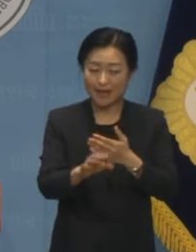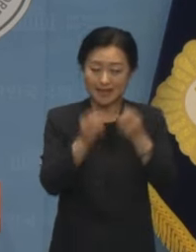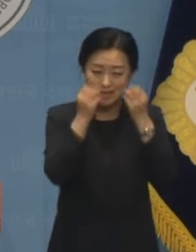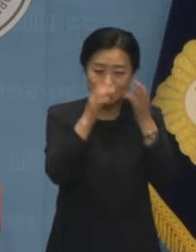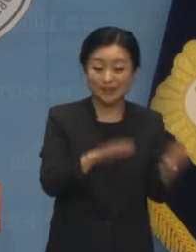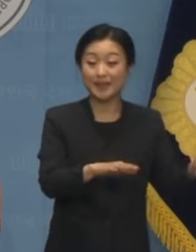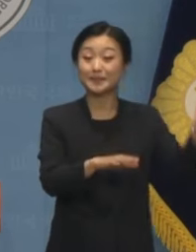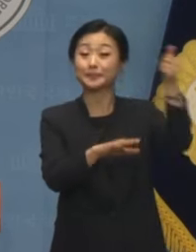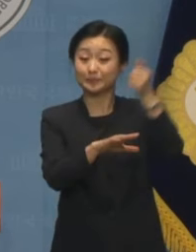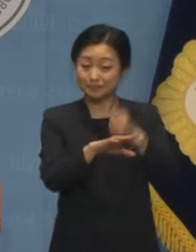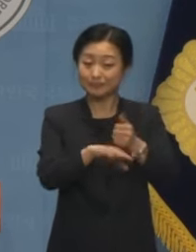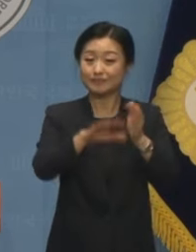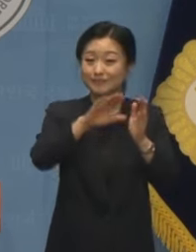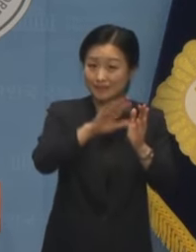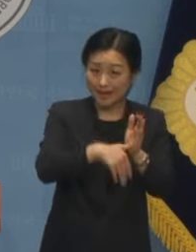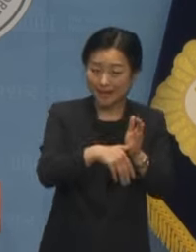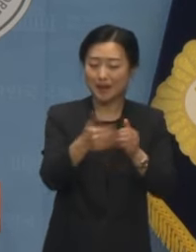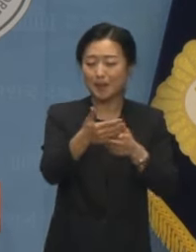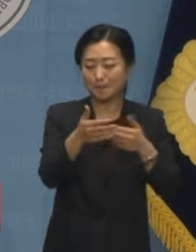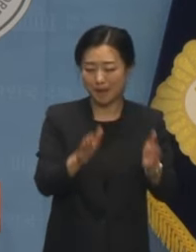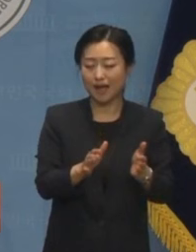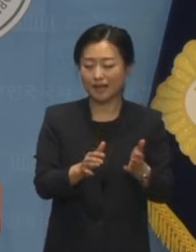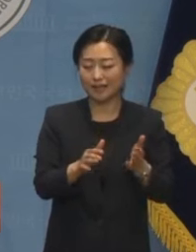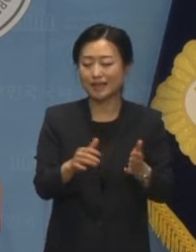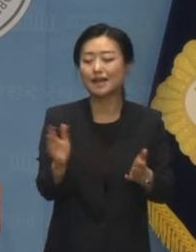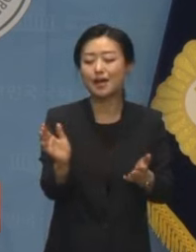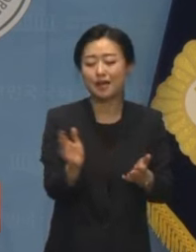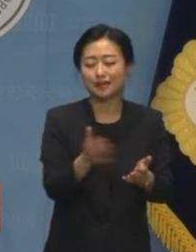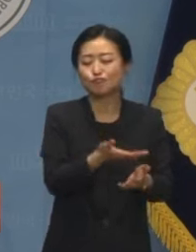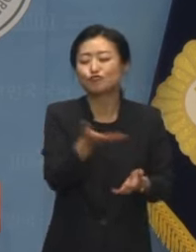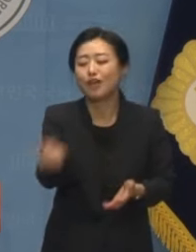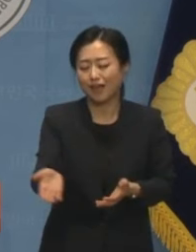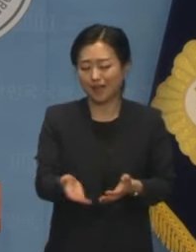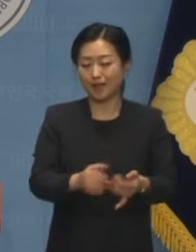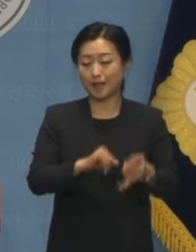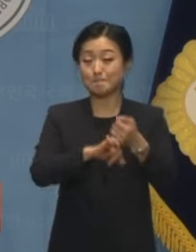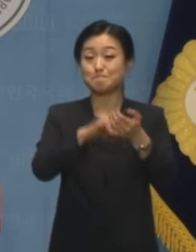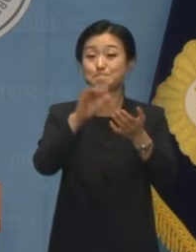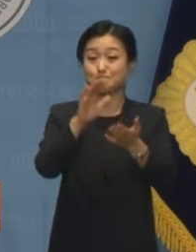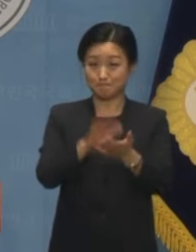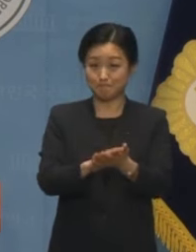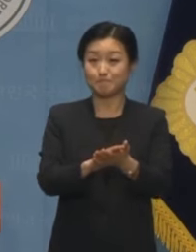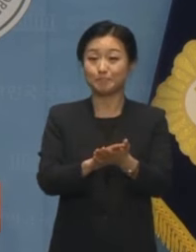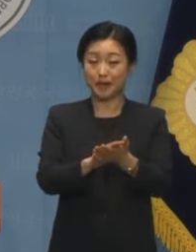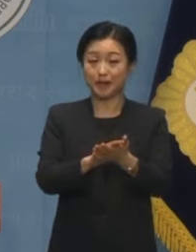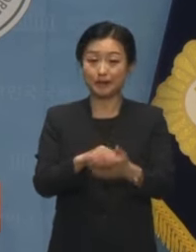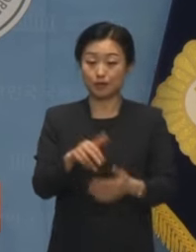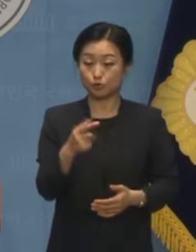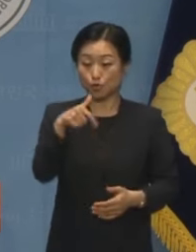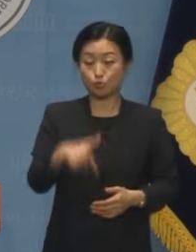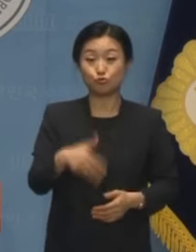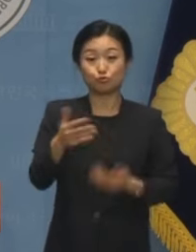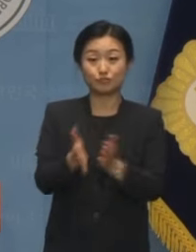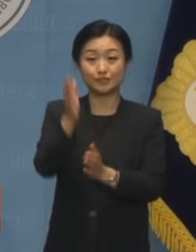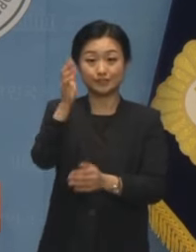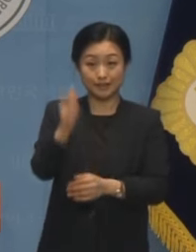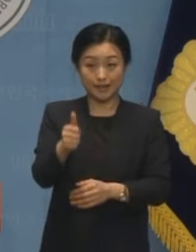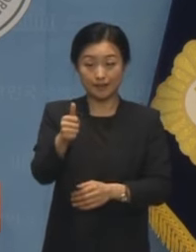대표가 선출되면 방을 비울 거라고 약속했습니다. 조국